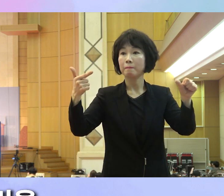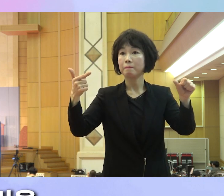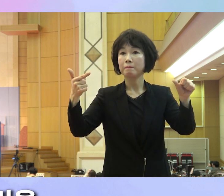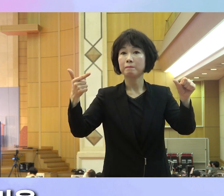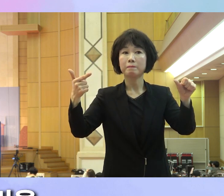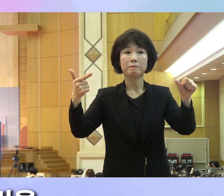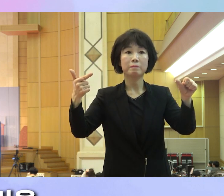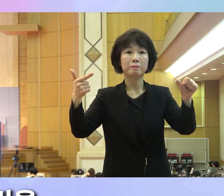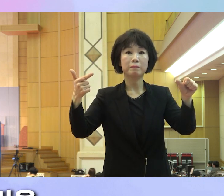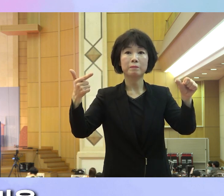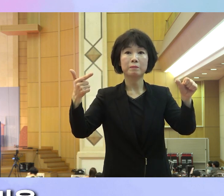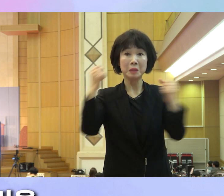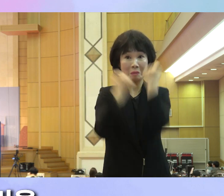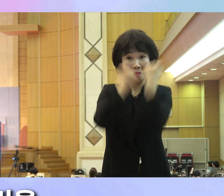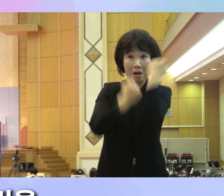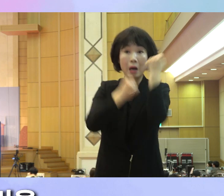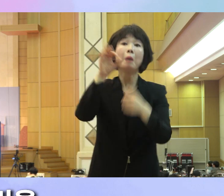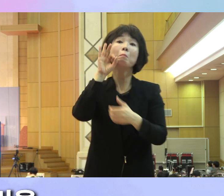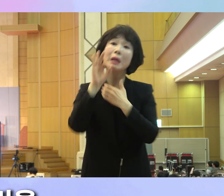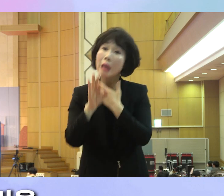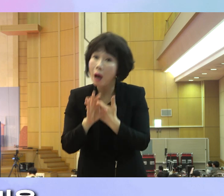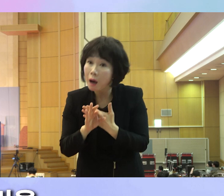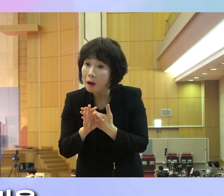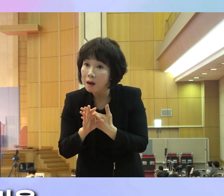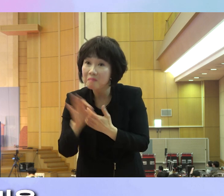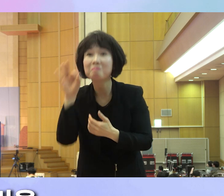로마서 6장 5절 말씀 보니까 만일